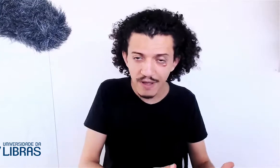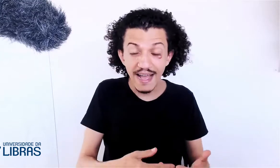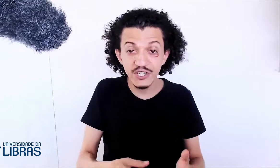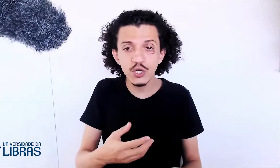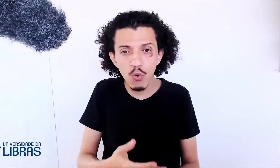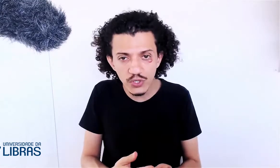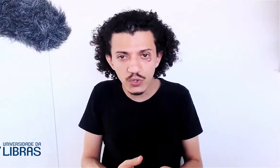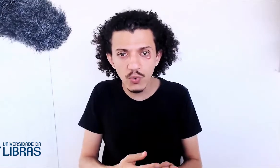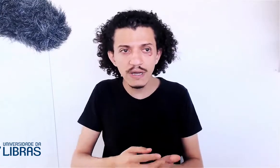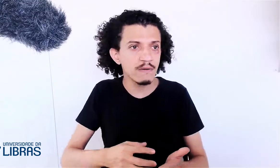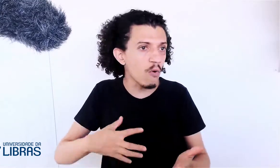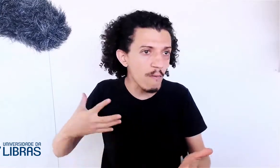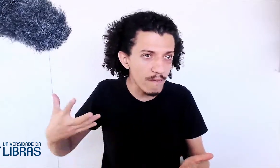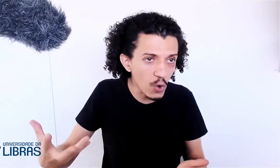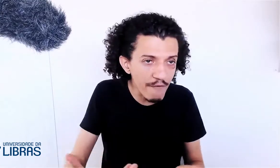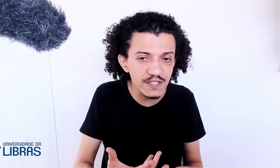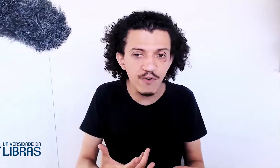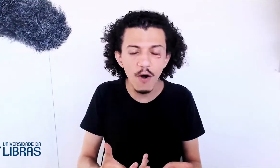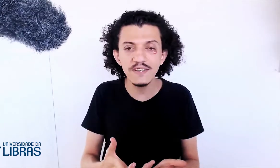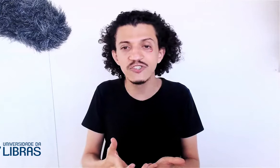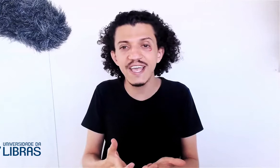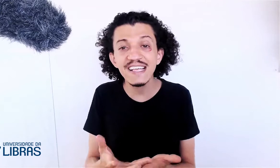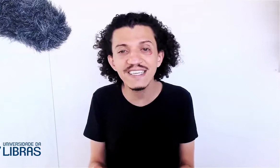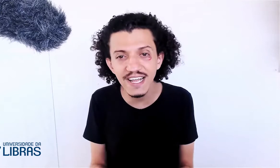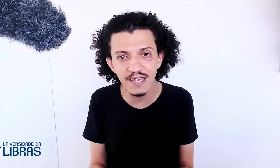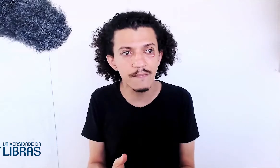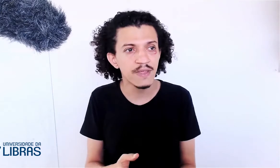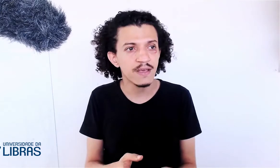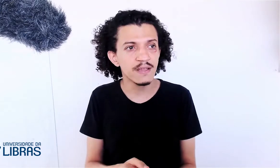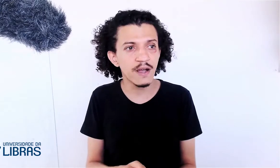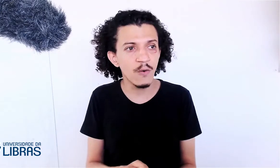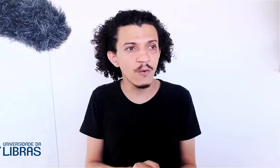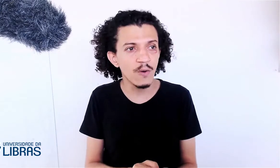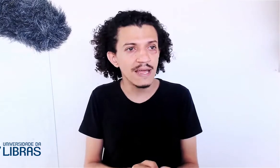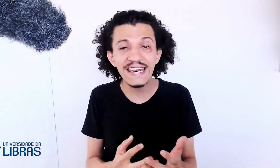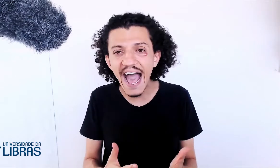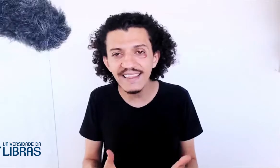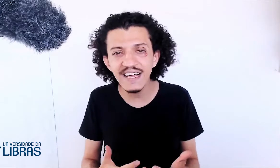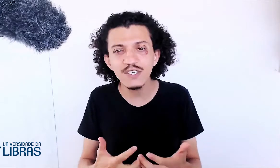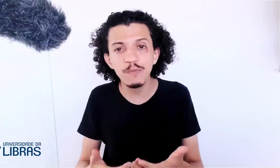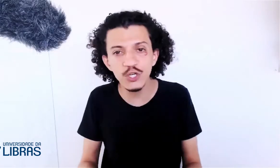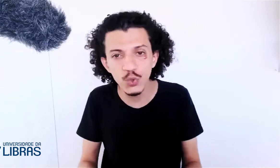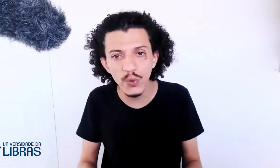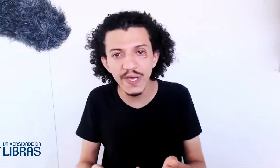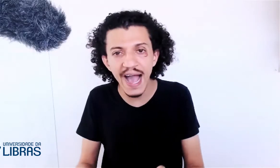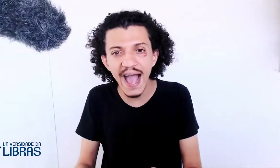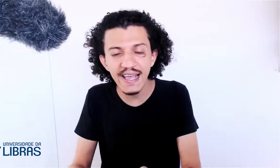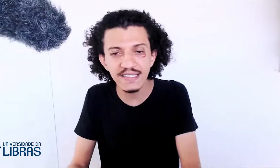a gente continua com novas formas de escrita. Então, nada substitui a